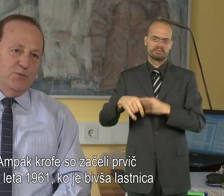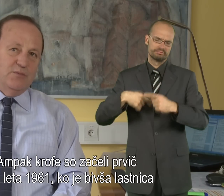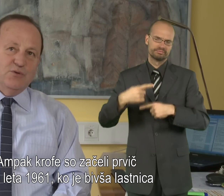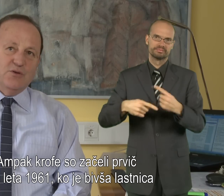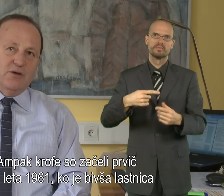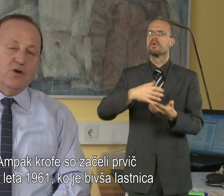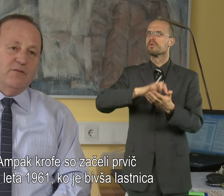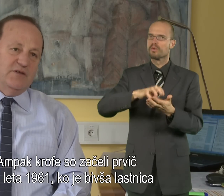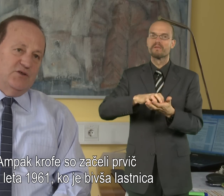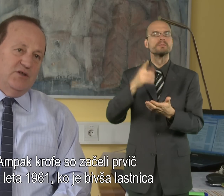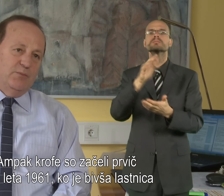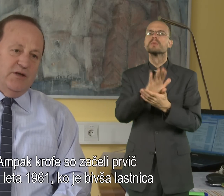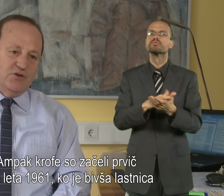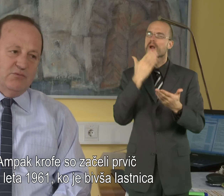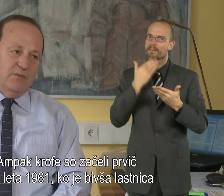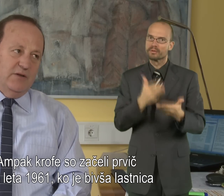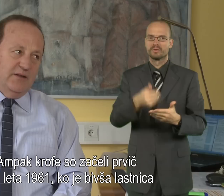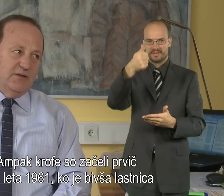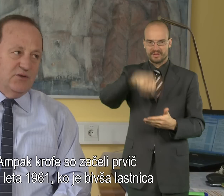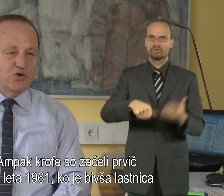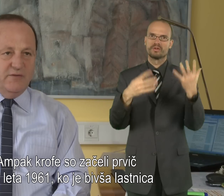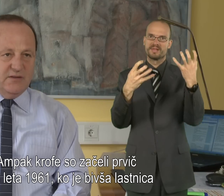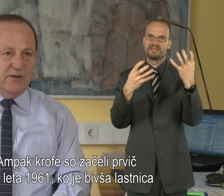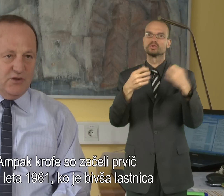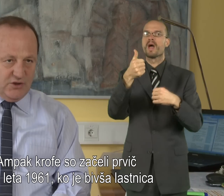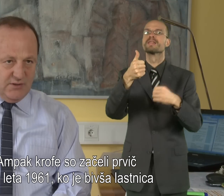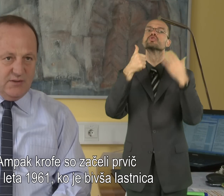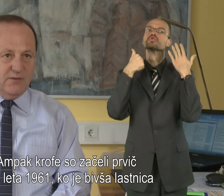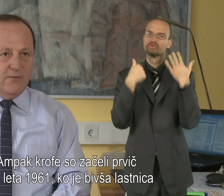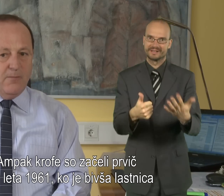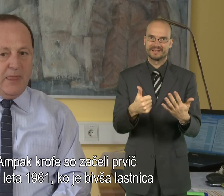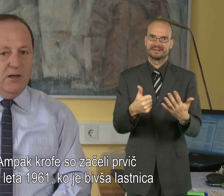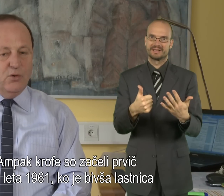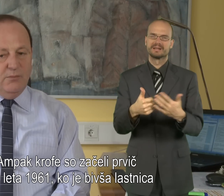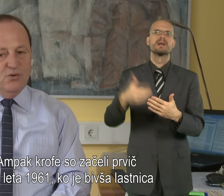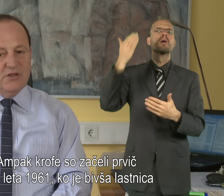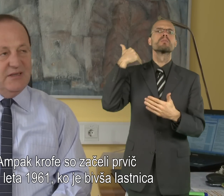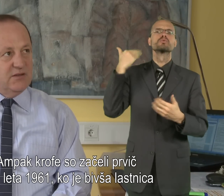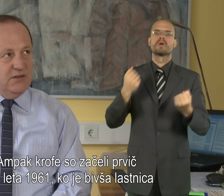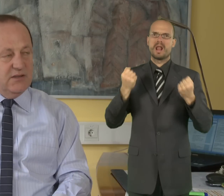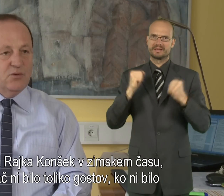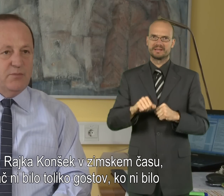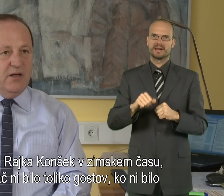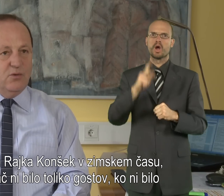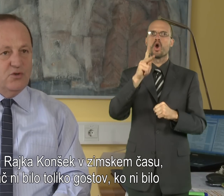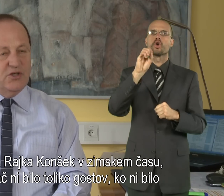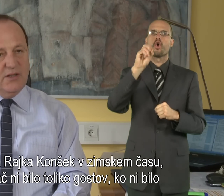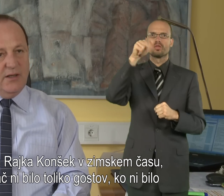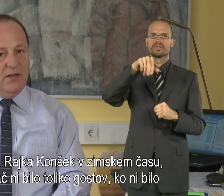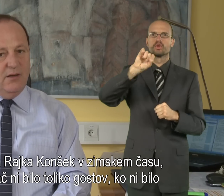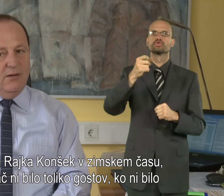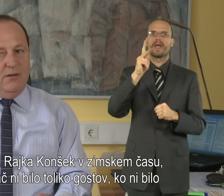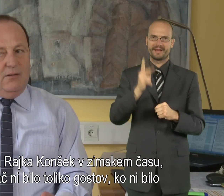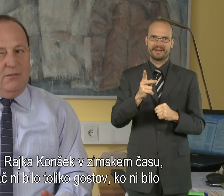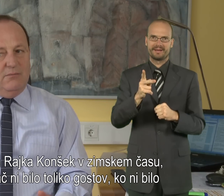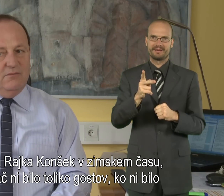Ampak kljub vsemu so krofe začeli peči tam leta 1961, ko je bivša lastnica, gospa Konjše